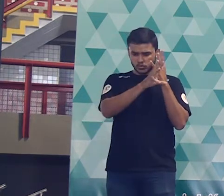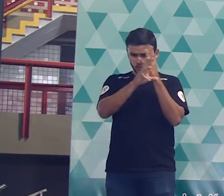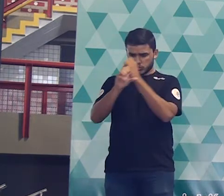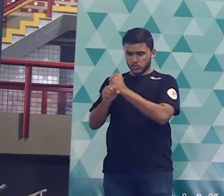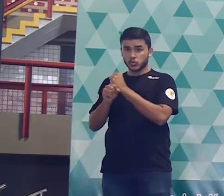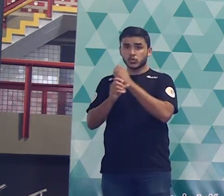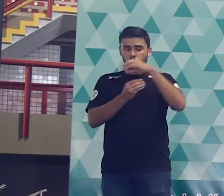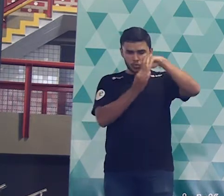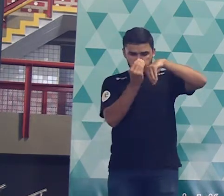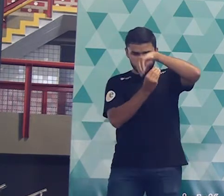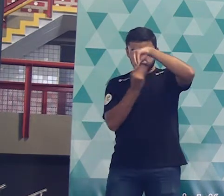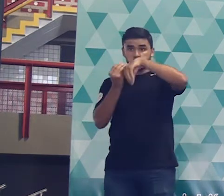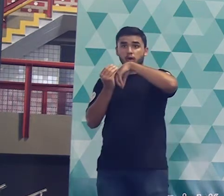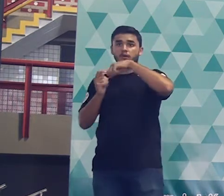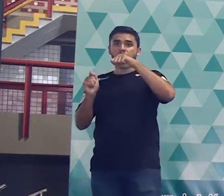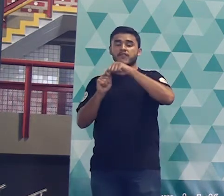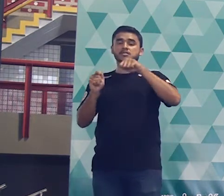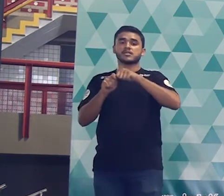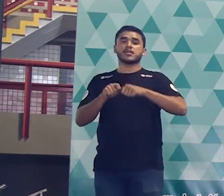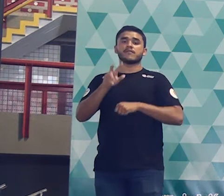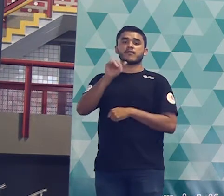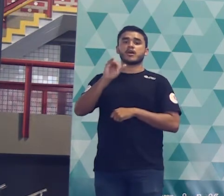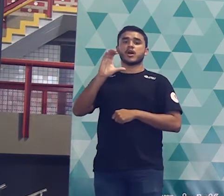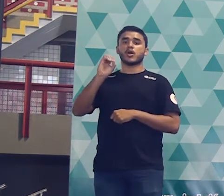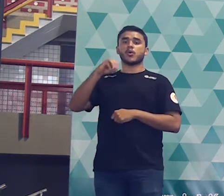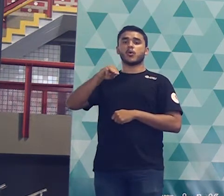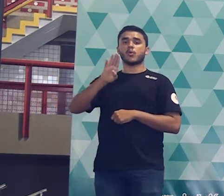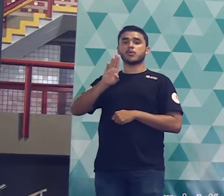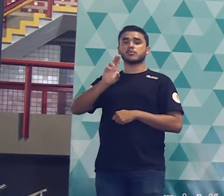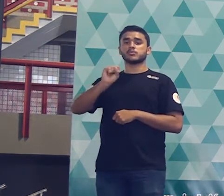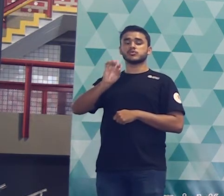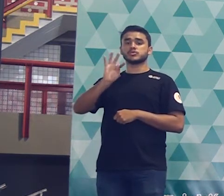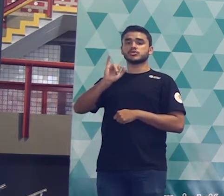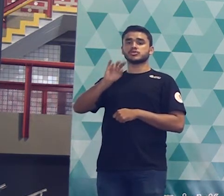os combustíveis, qual foi o combustível que liberou